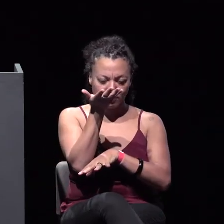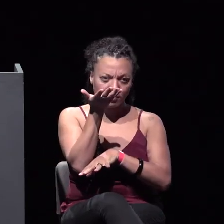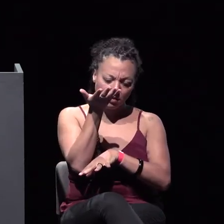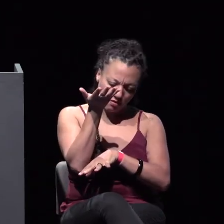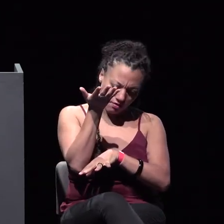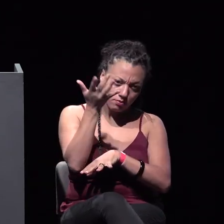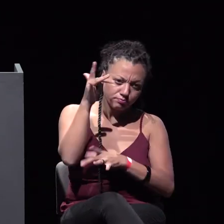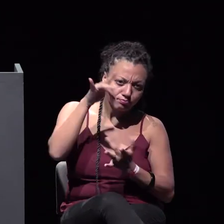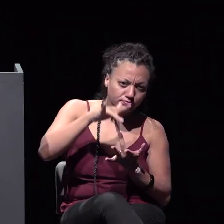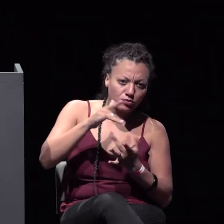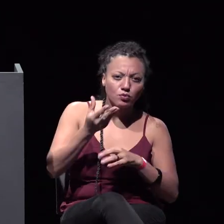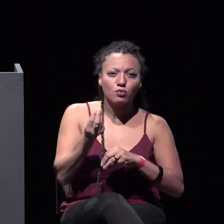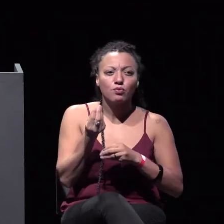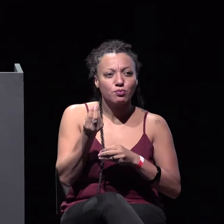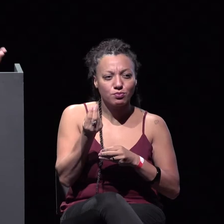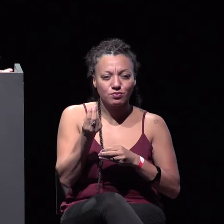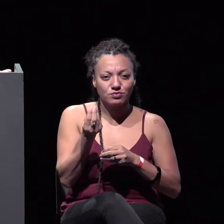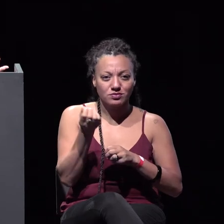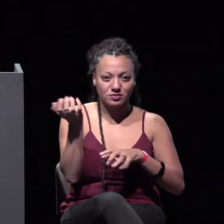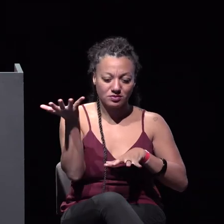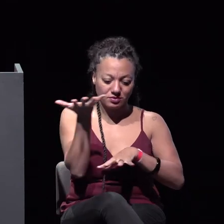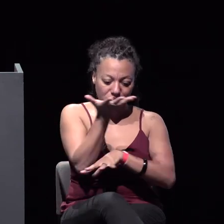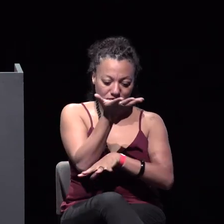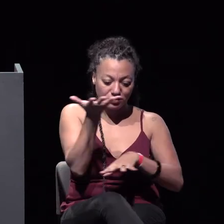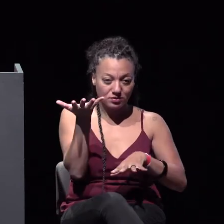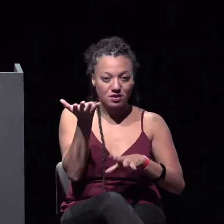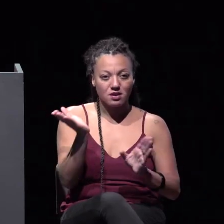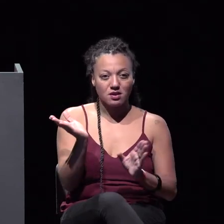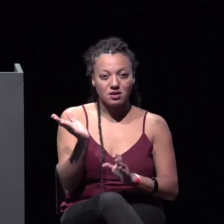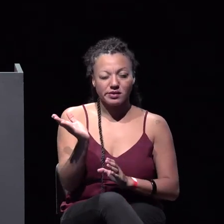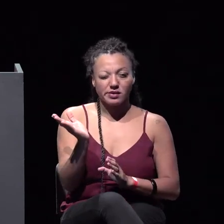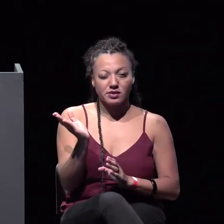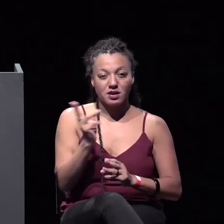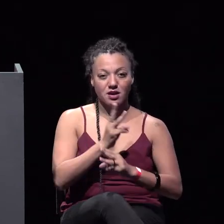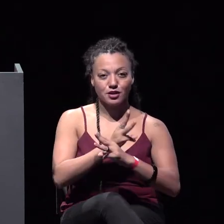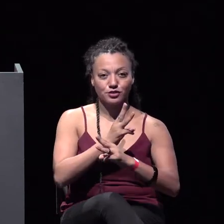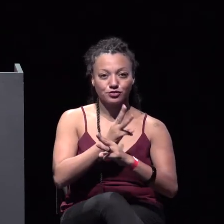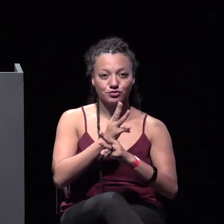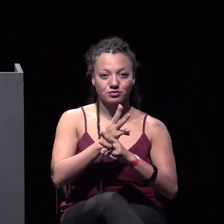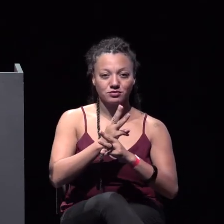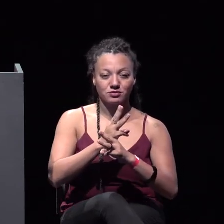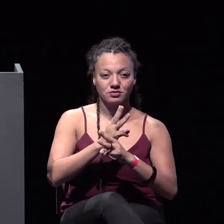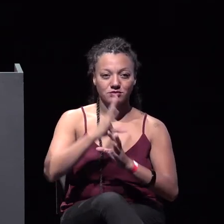entre as duas partes é o lixo que é o comunicador